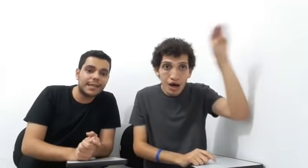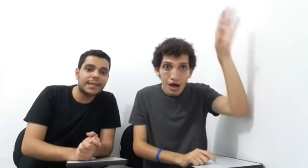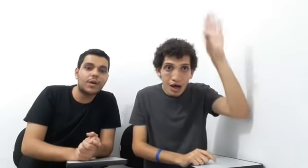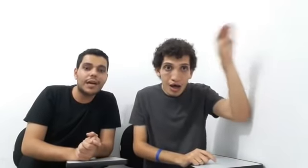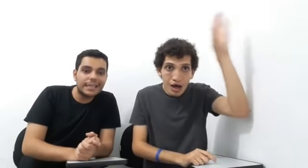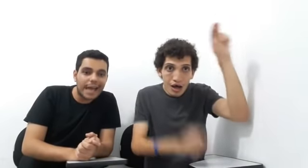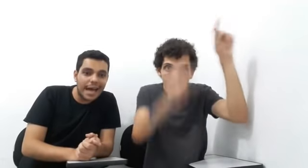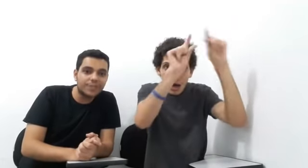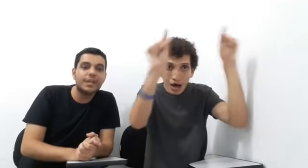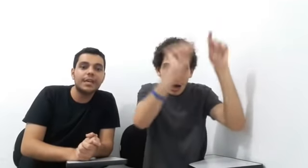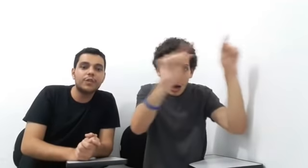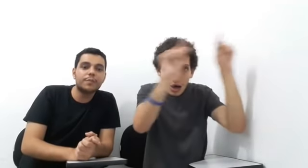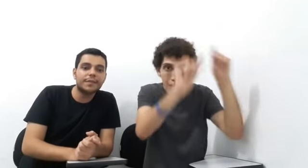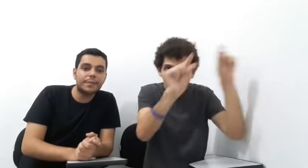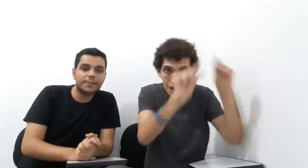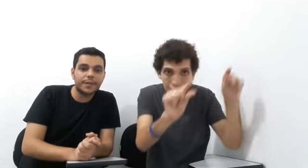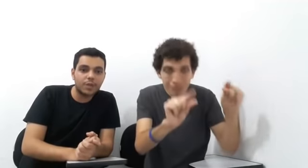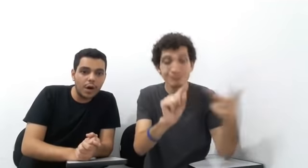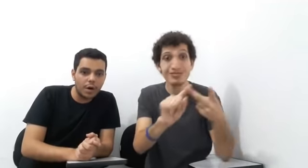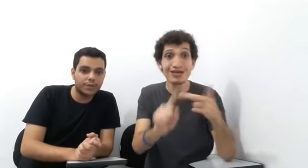na oralidade e no pensamento fraseológico.